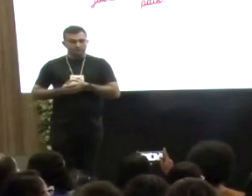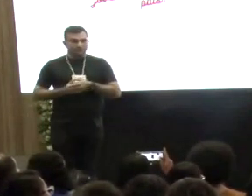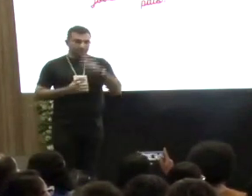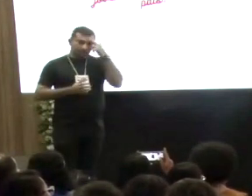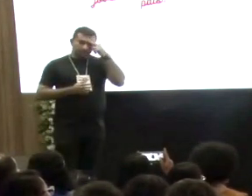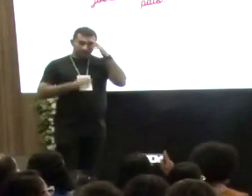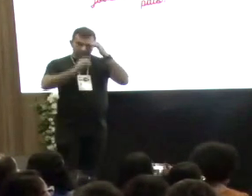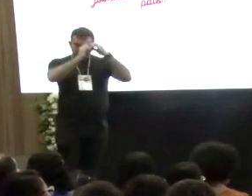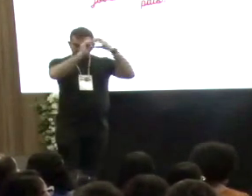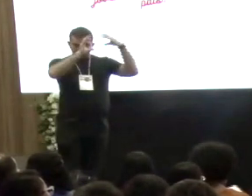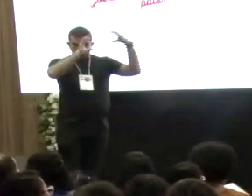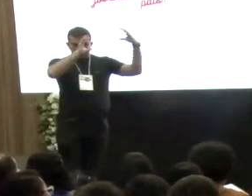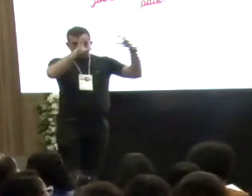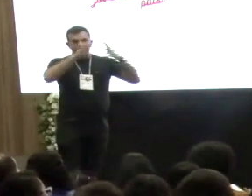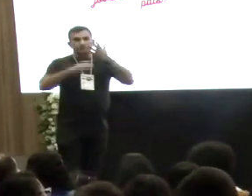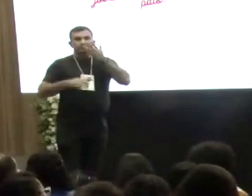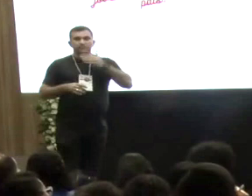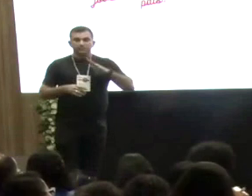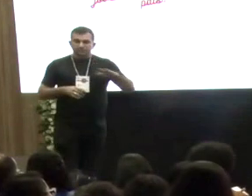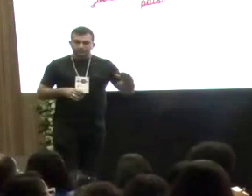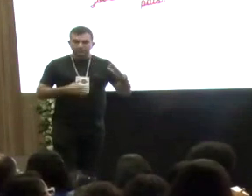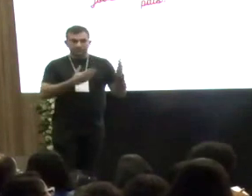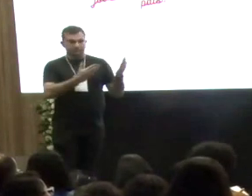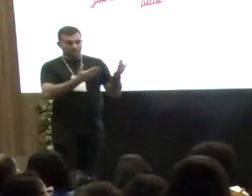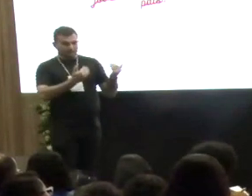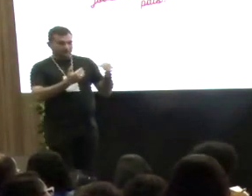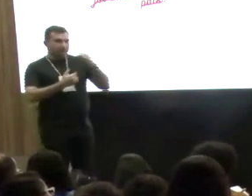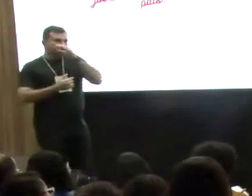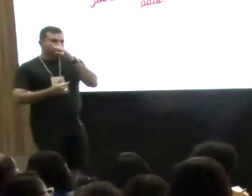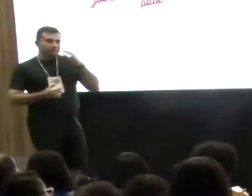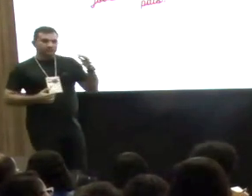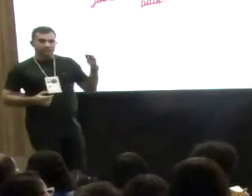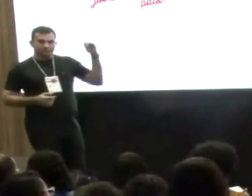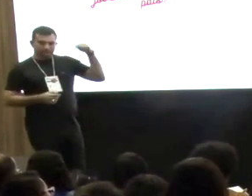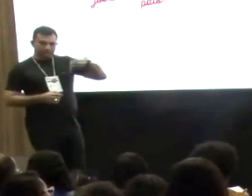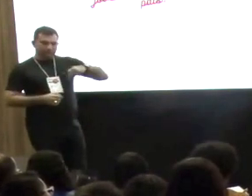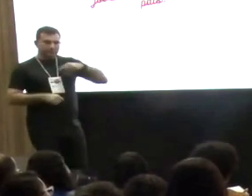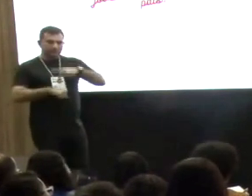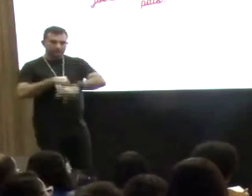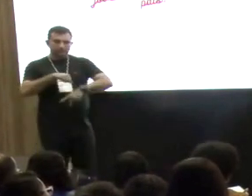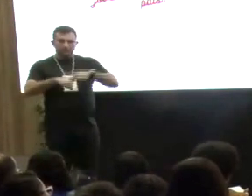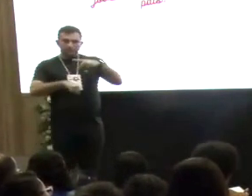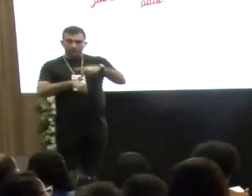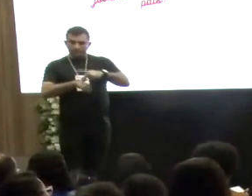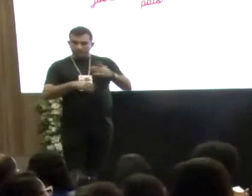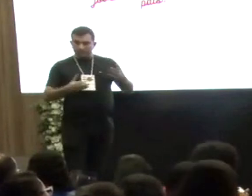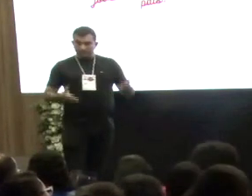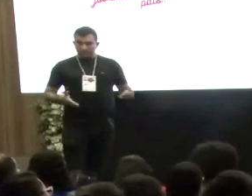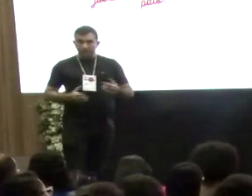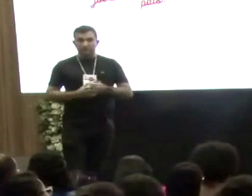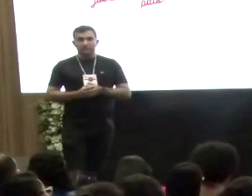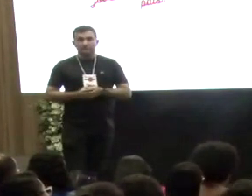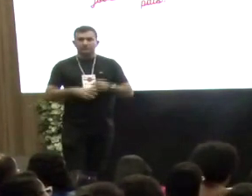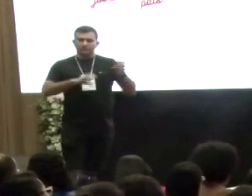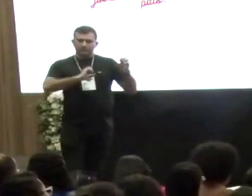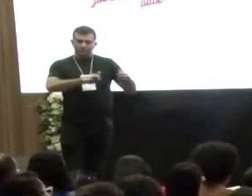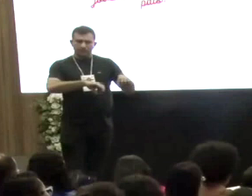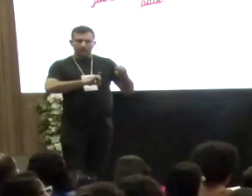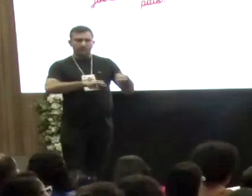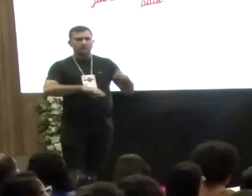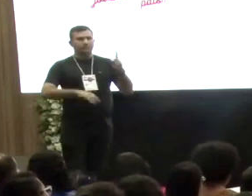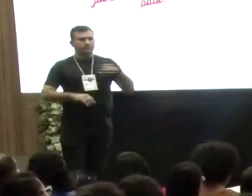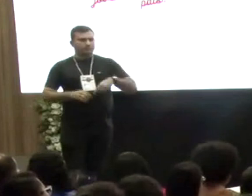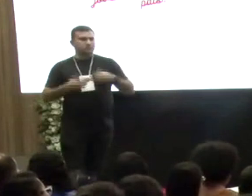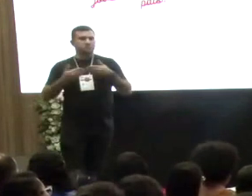sonhar crianças, adolescentes, jovens e adultos desse país? A educação é uma